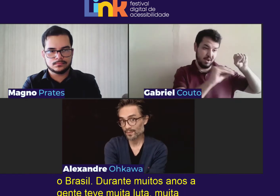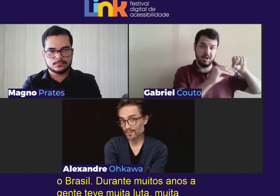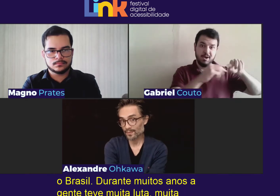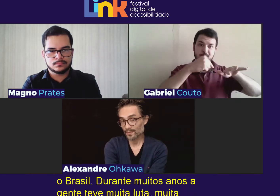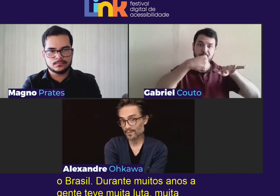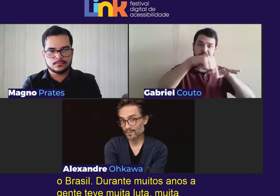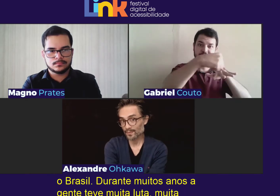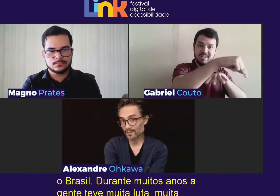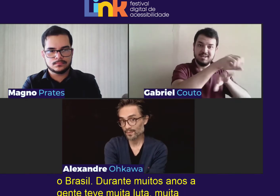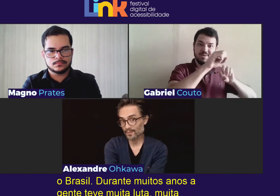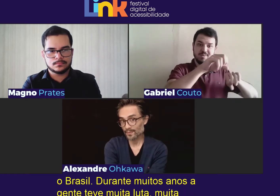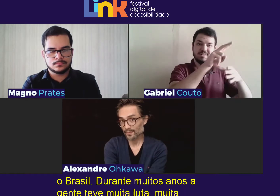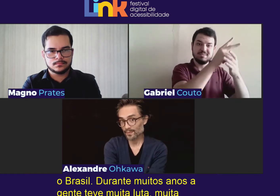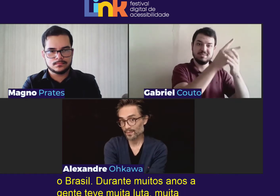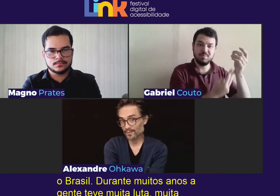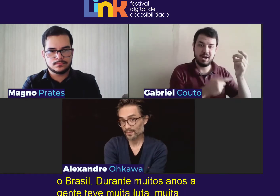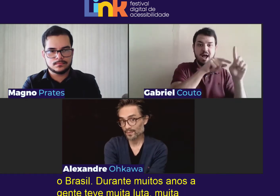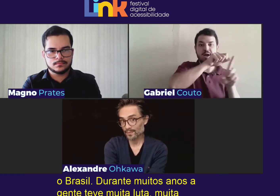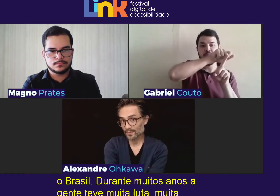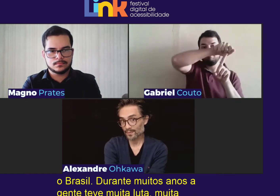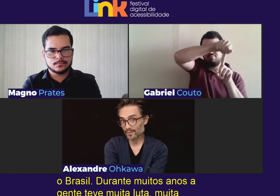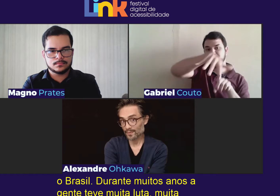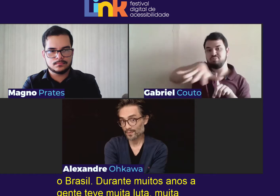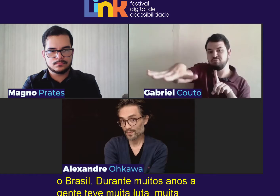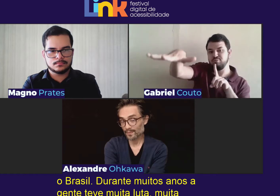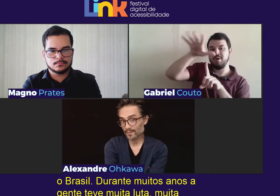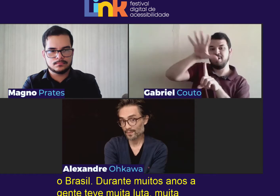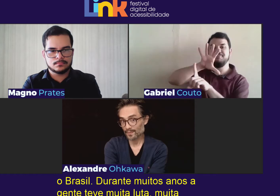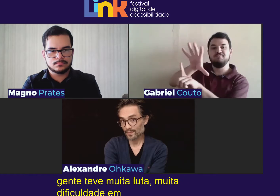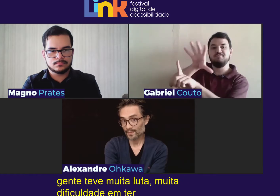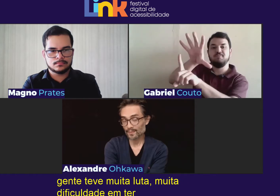educação adequada para os surdos, né? De ter uma modalidade bilíngue